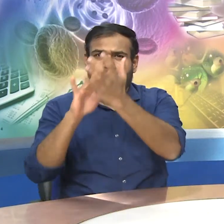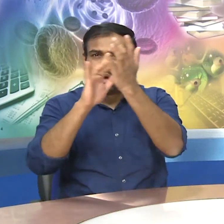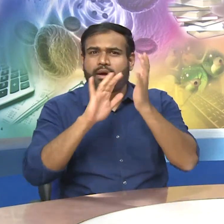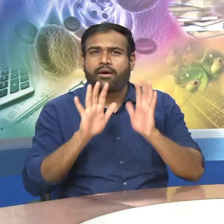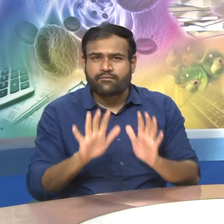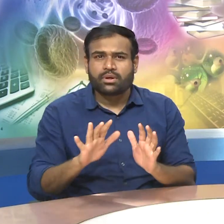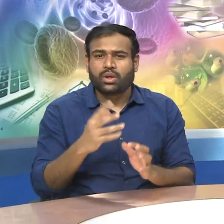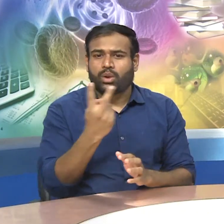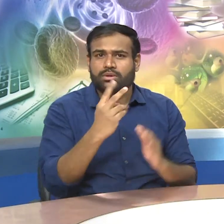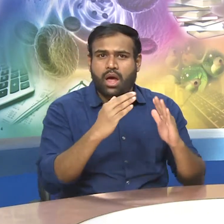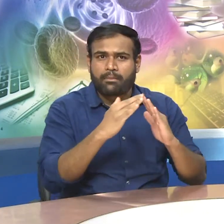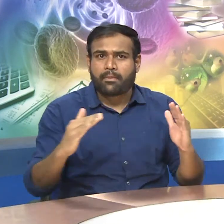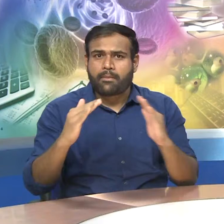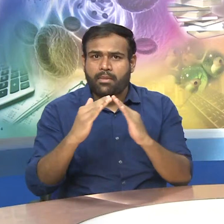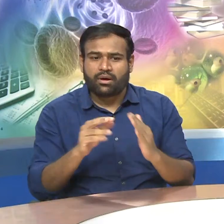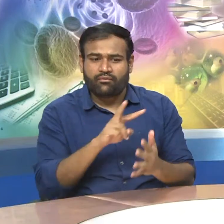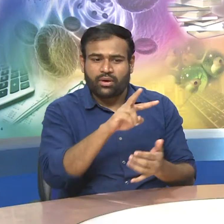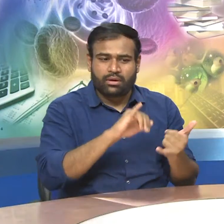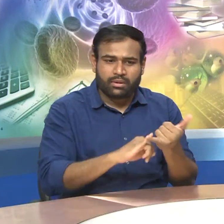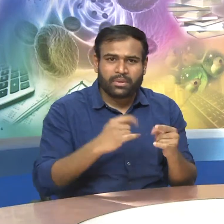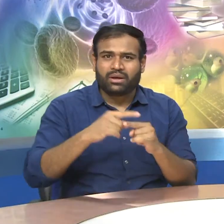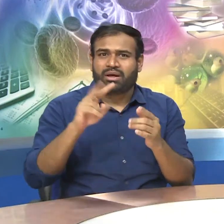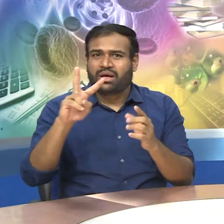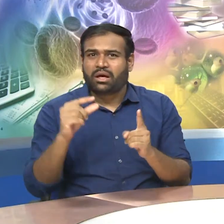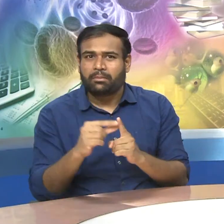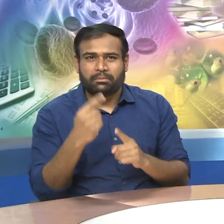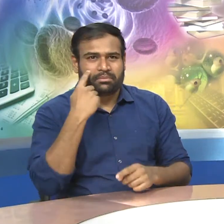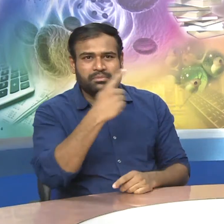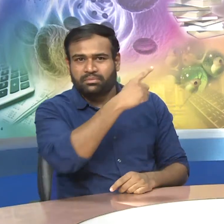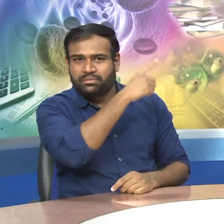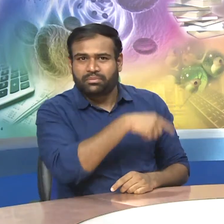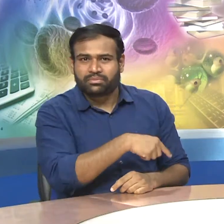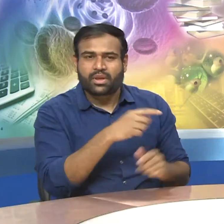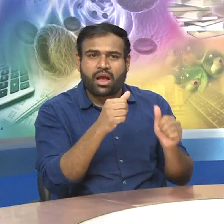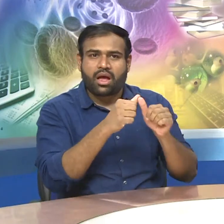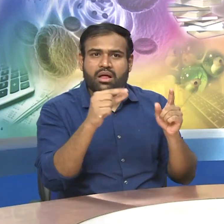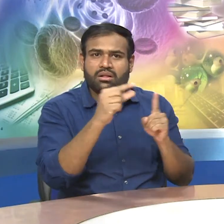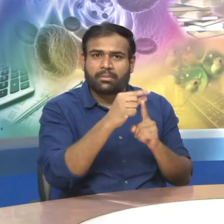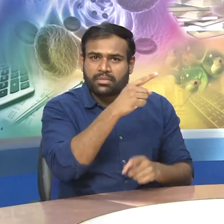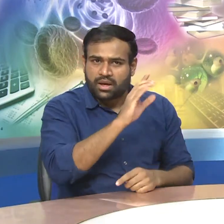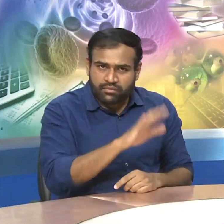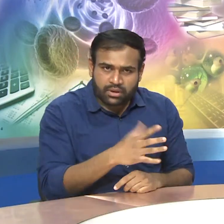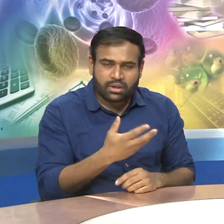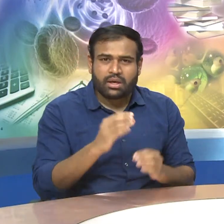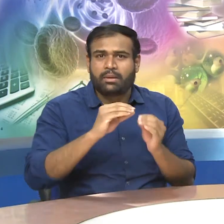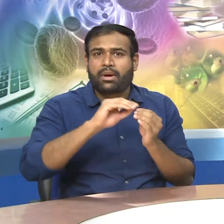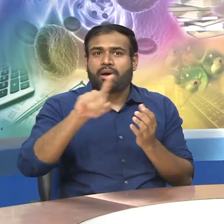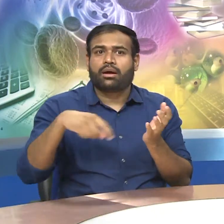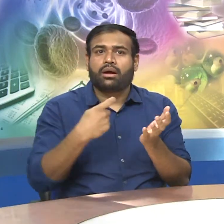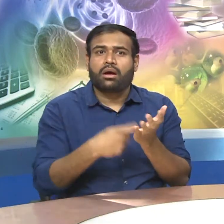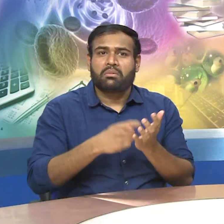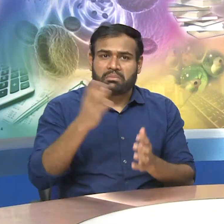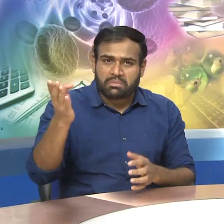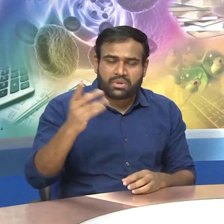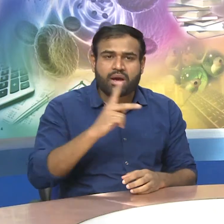Bicameral legislature has 6 states including Andhra